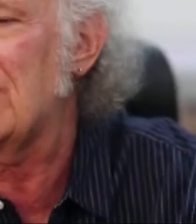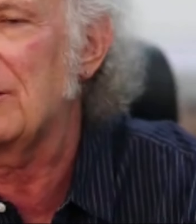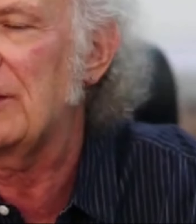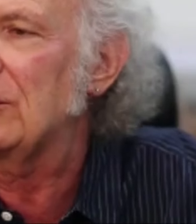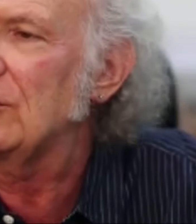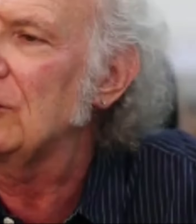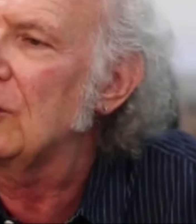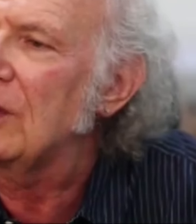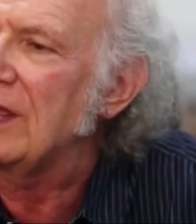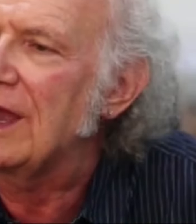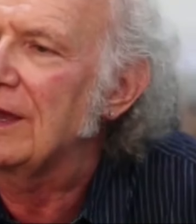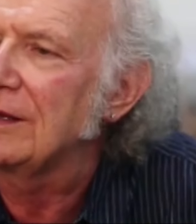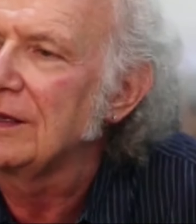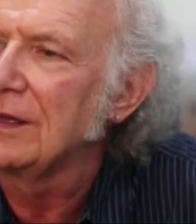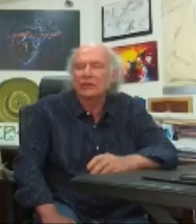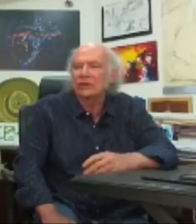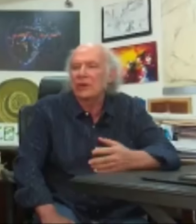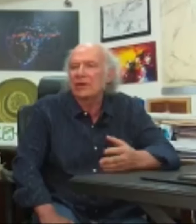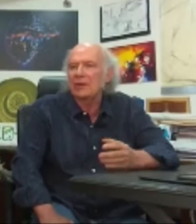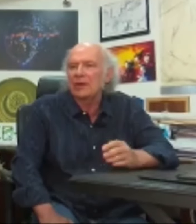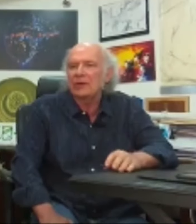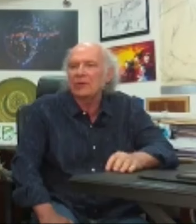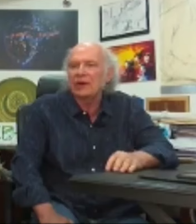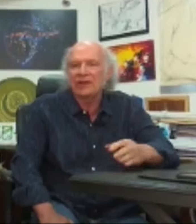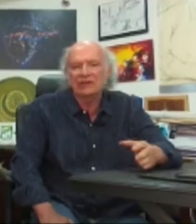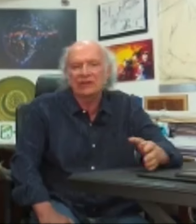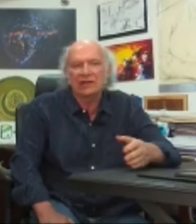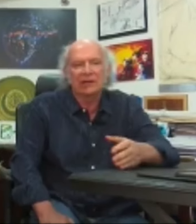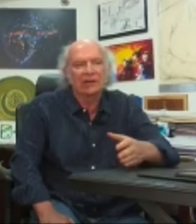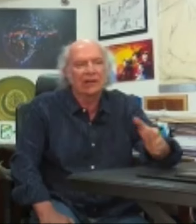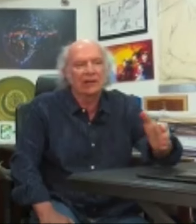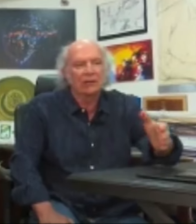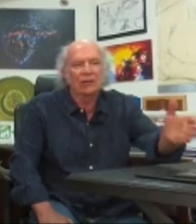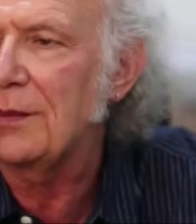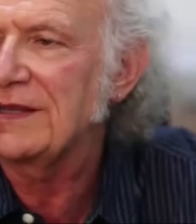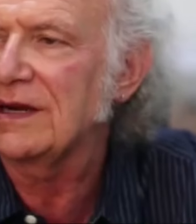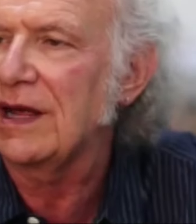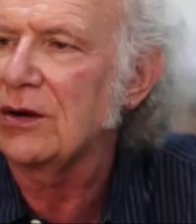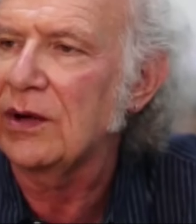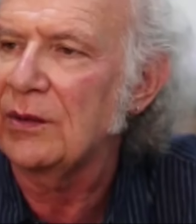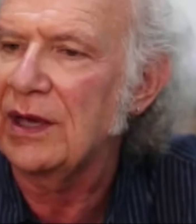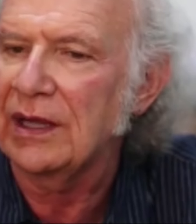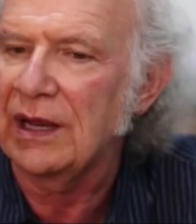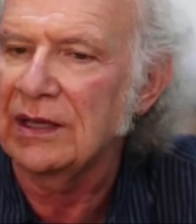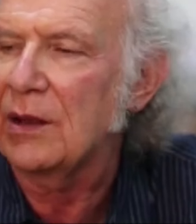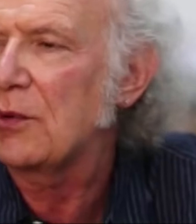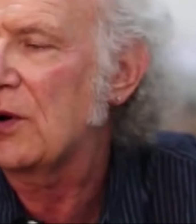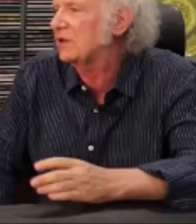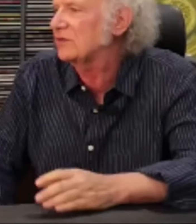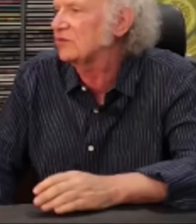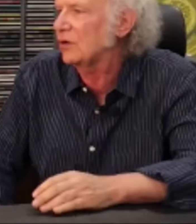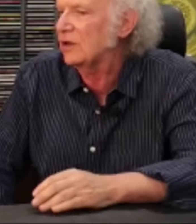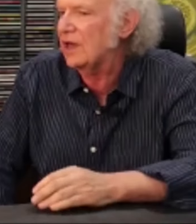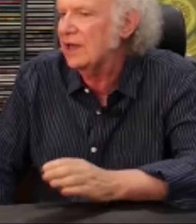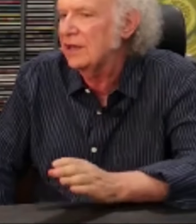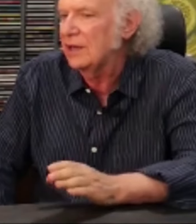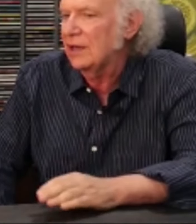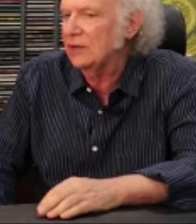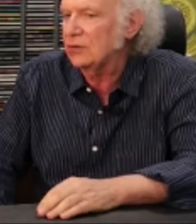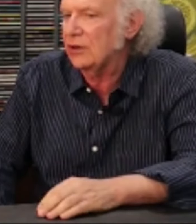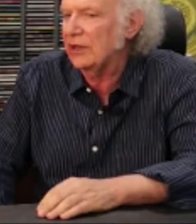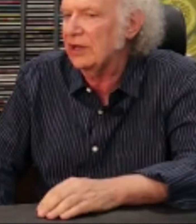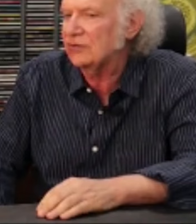casa, lo entregaban el periódico y yo lo leía. No había periodismo aquí, así que estudié lo más cercano que había, que era, tampoco había